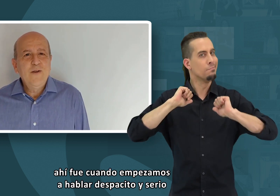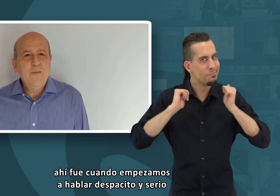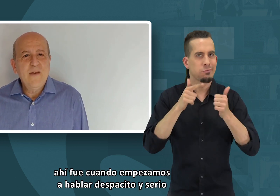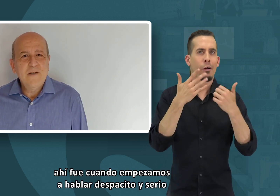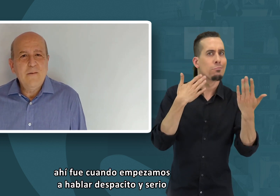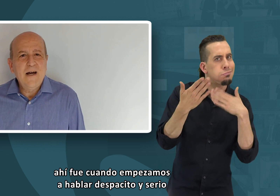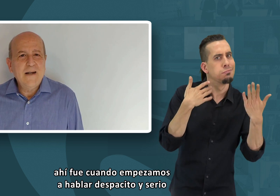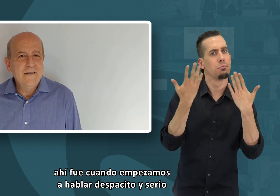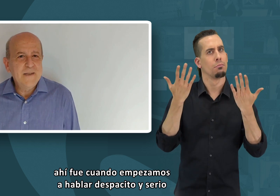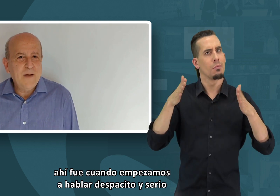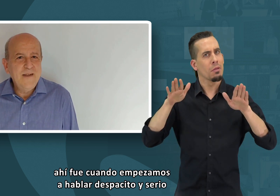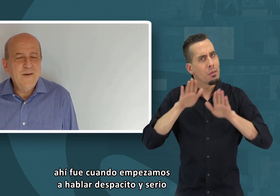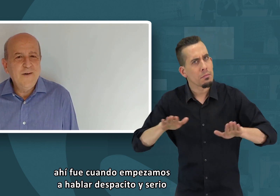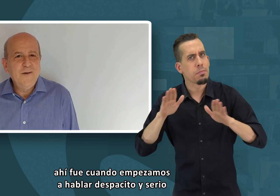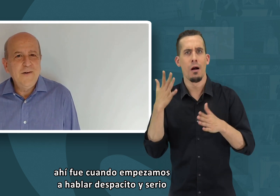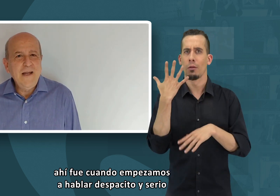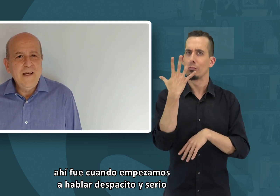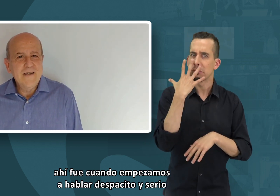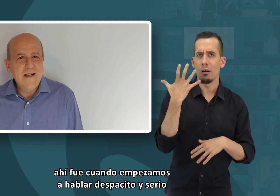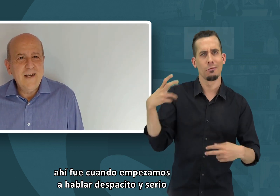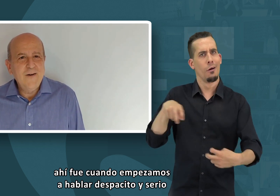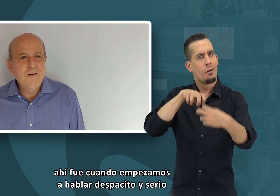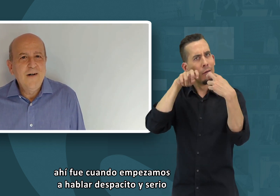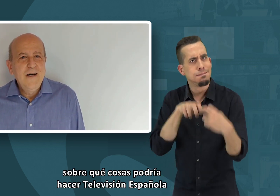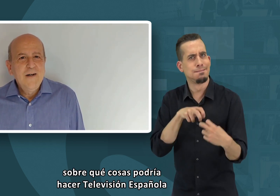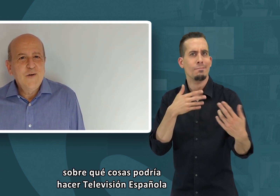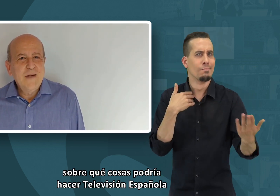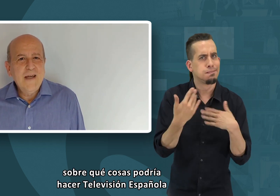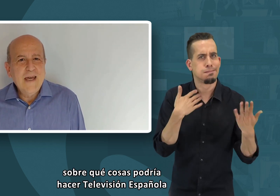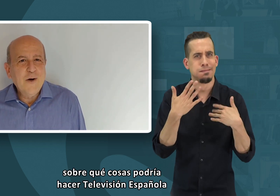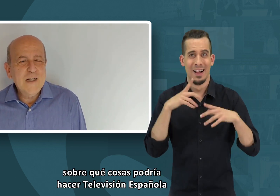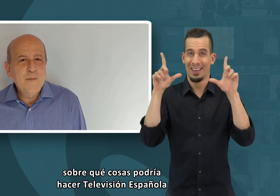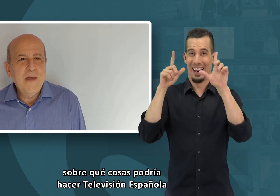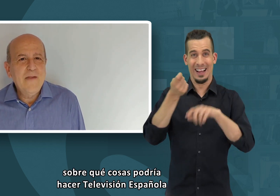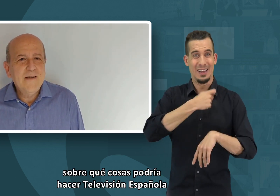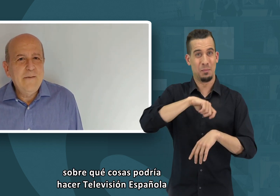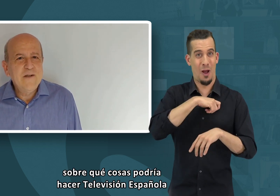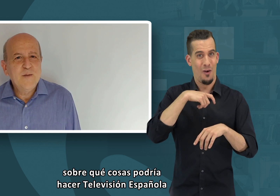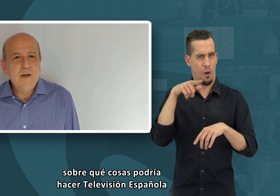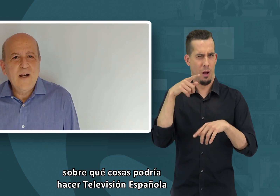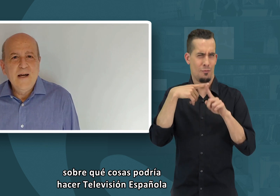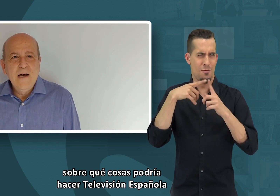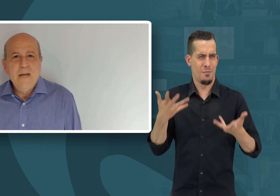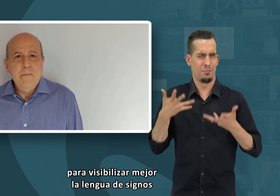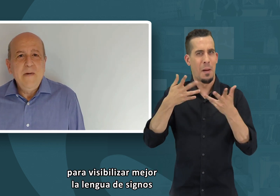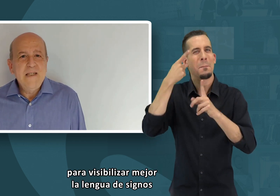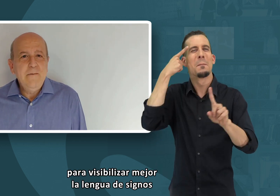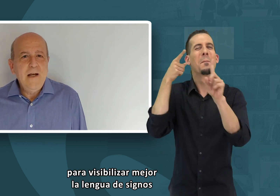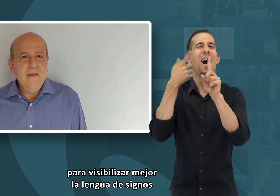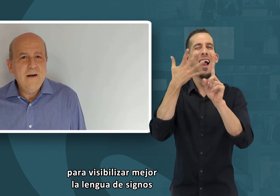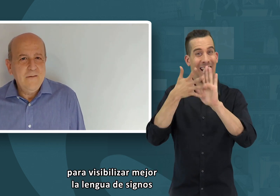fue cuando empezamos a hablar despacito y en serio sobre qué cosas podía hacer Televisión Española